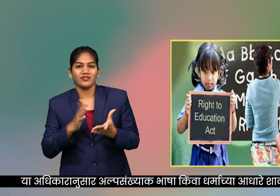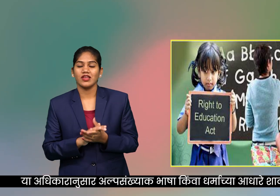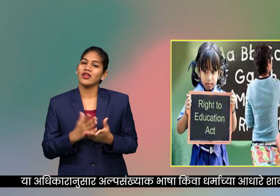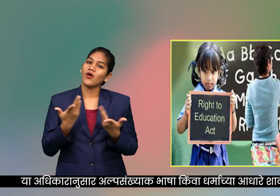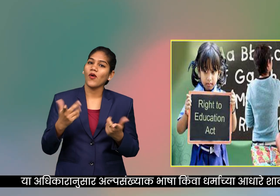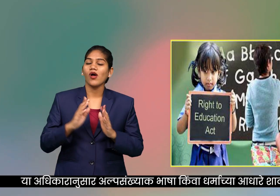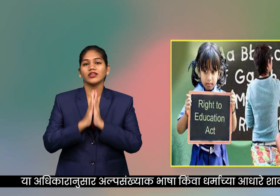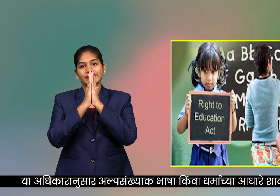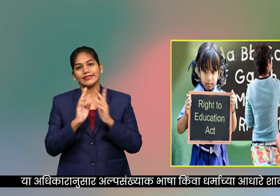करू शकतात.